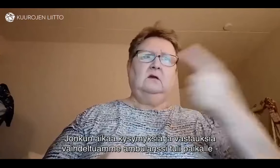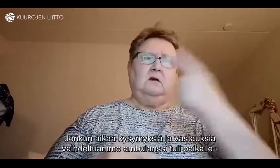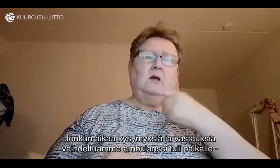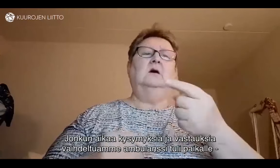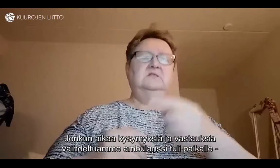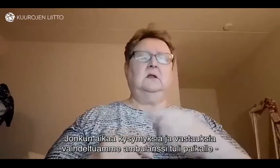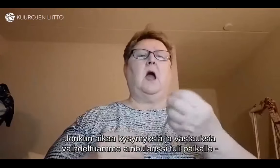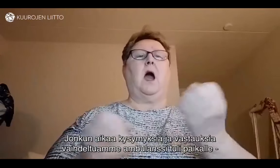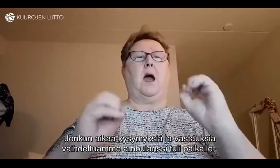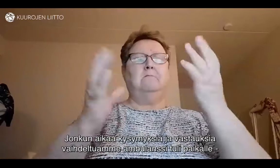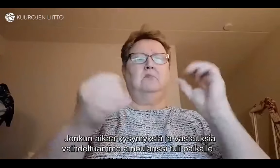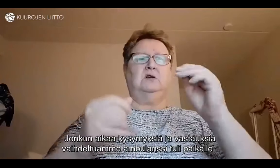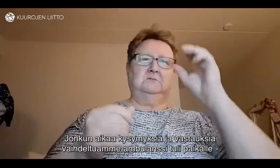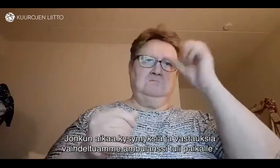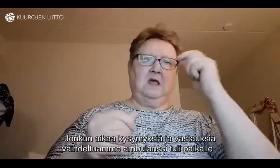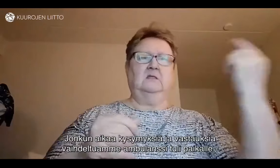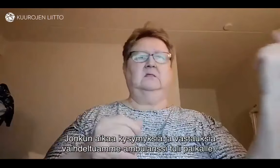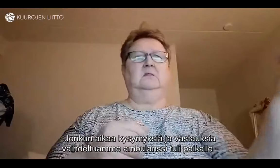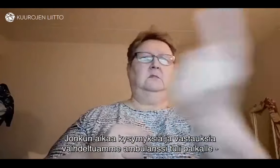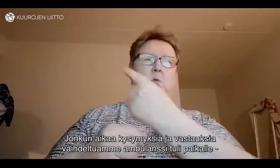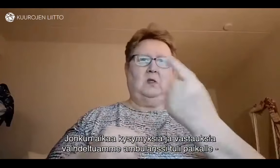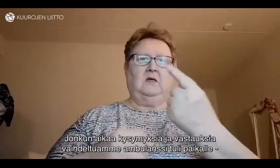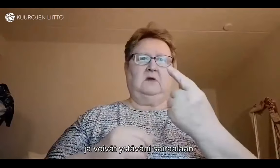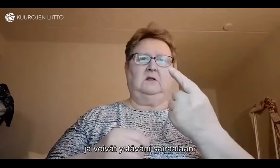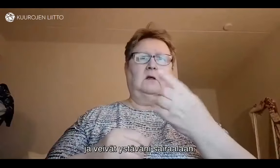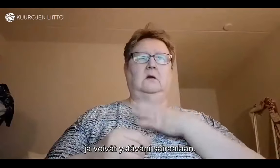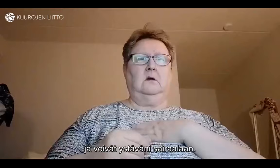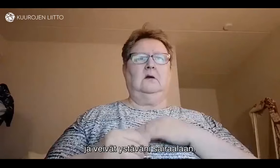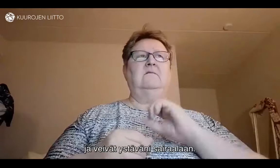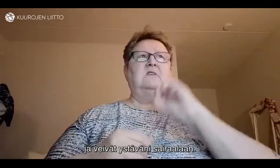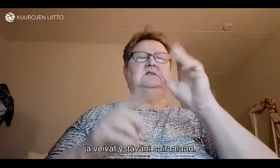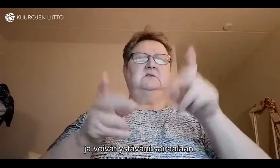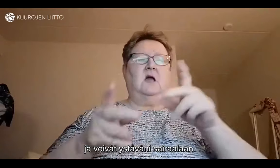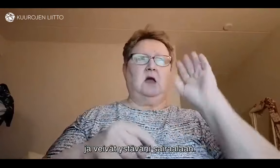Jonkun aikaa kysymyksiä ja vastauksia vaihdeltuamme ambulanssi tuli paikalle